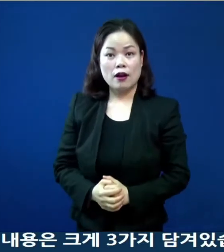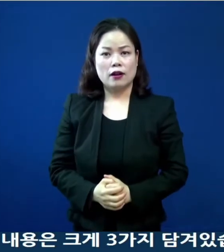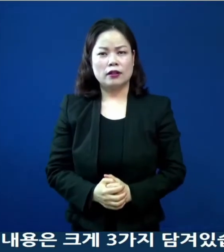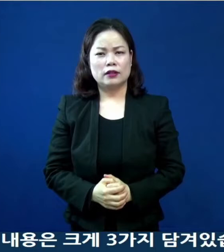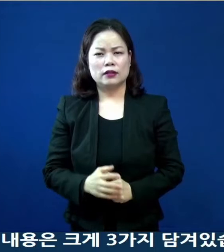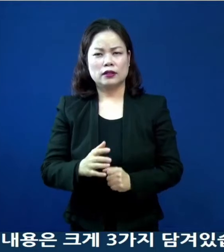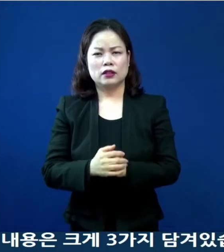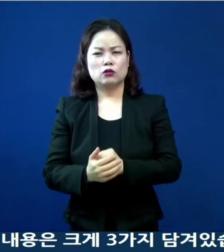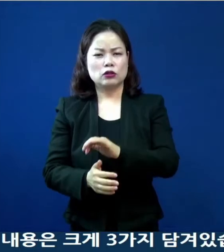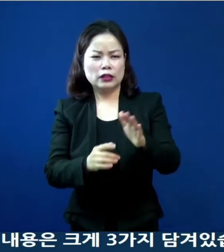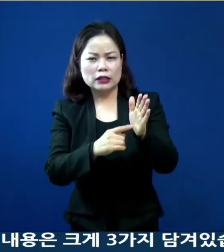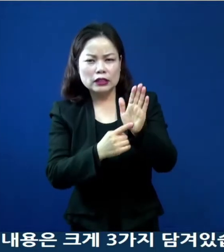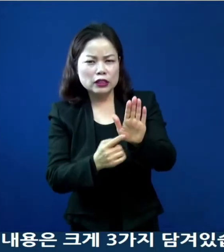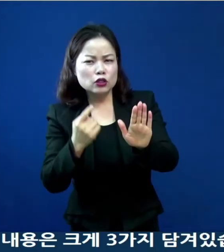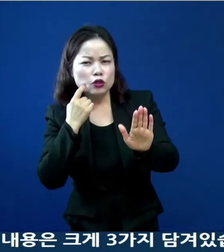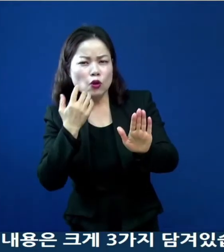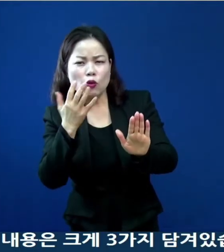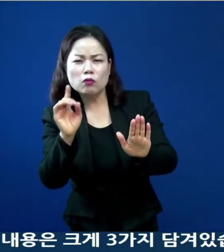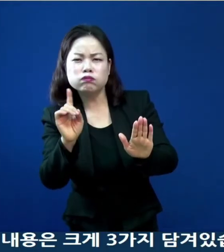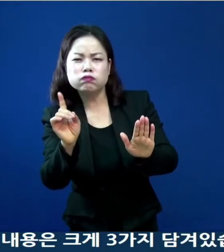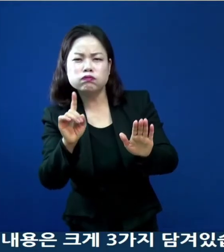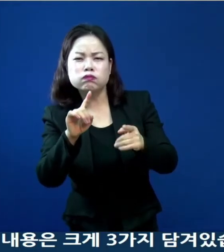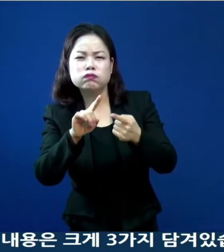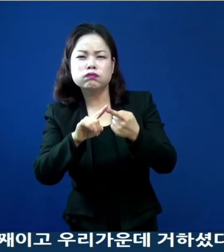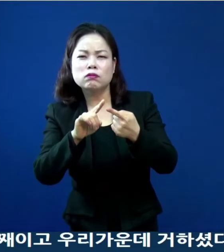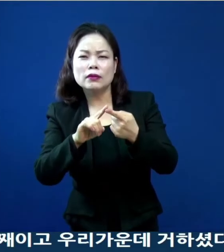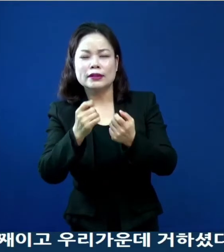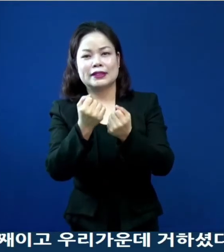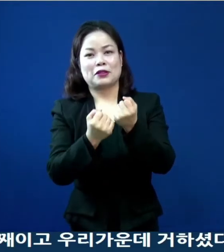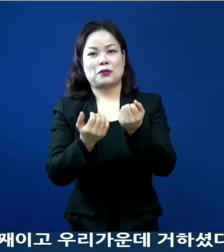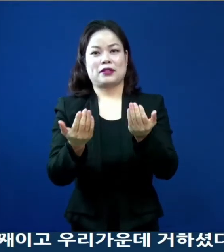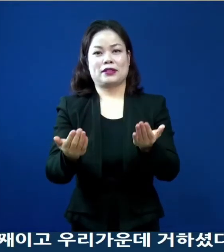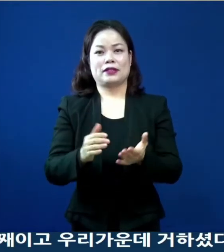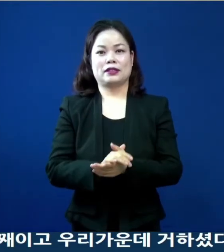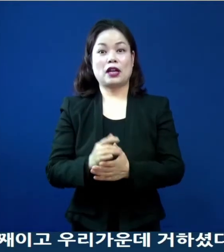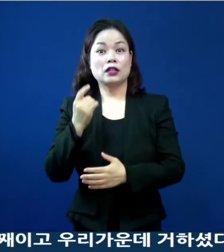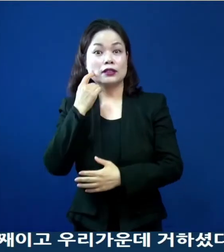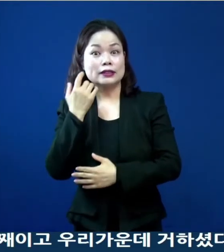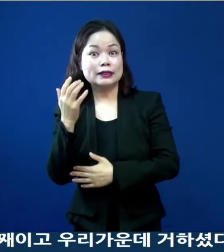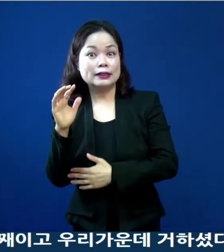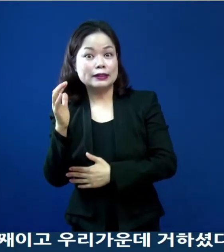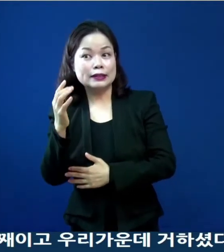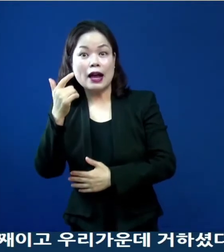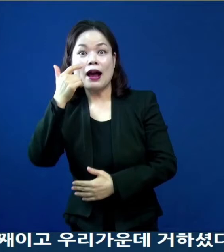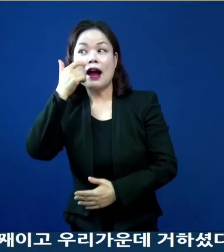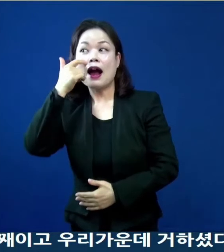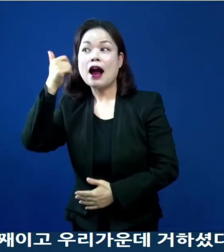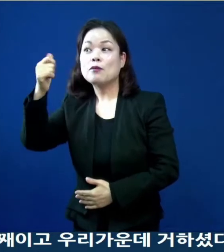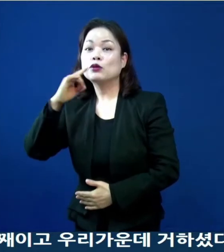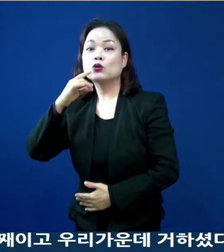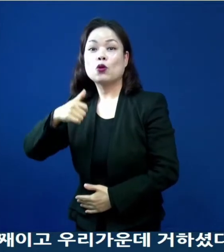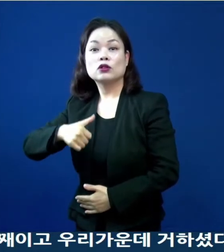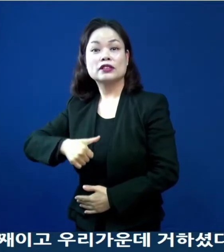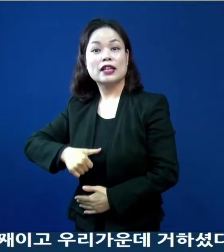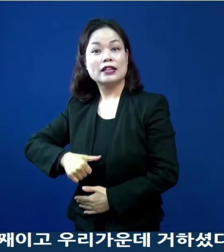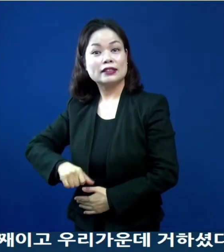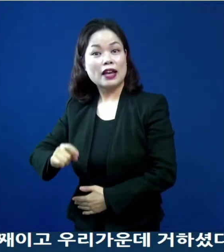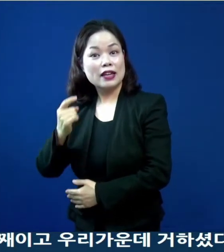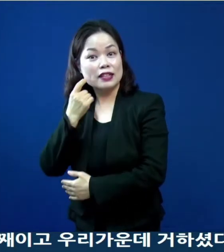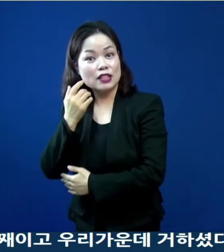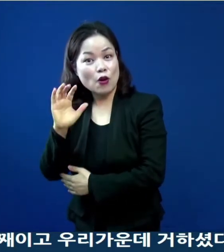다음에 나오는 내용들은 영광이 무엇인지에 대한 설명인데, 그 영광은 아버지의 독생자의